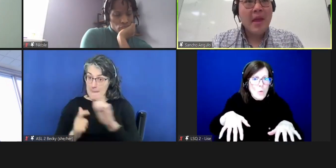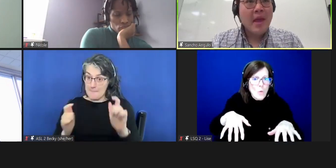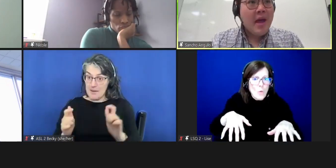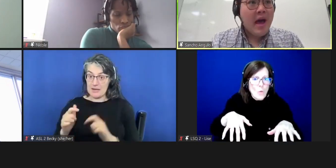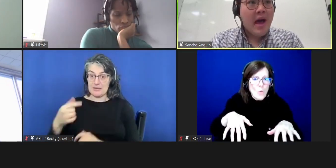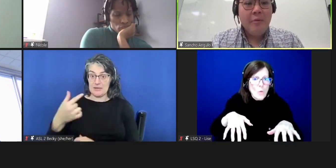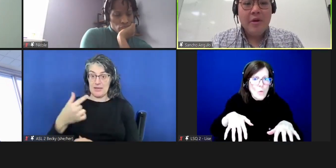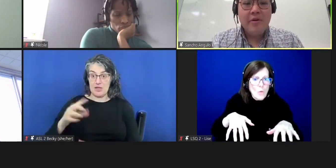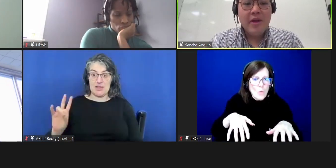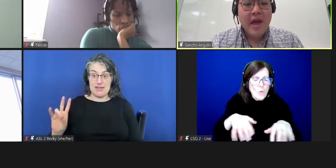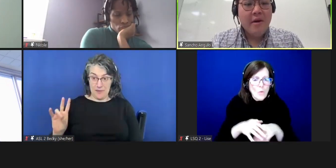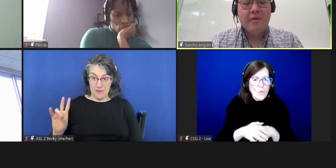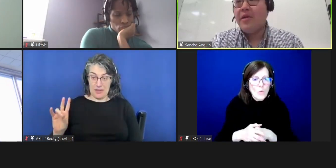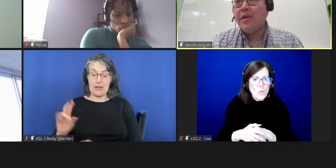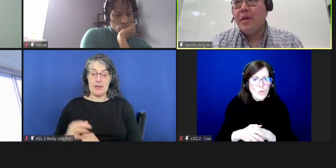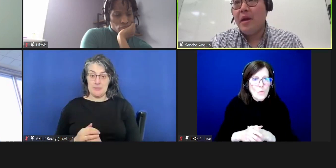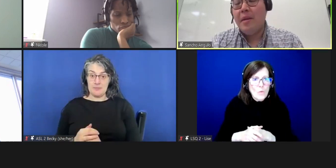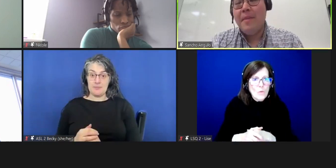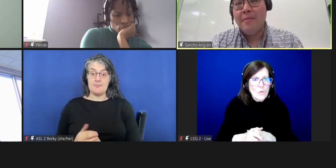des